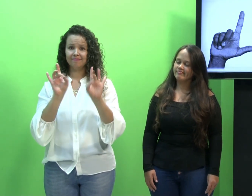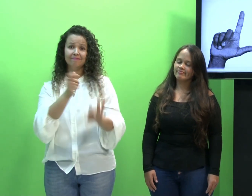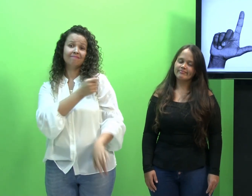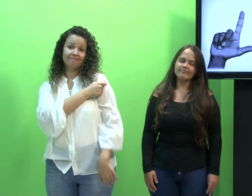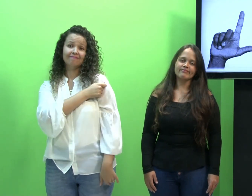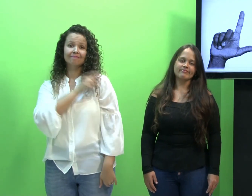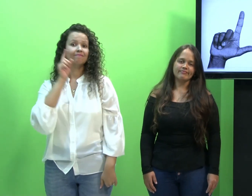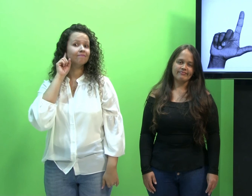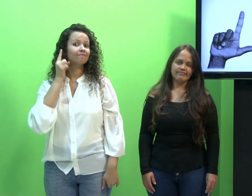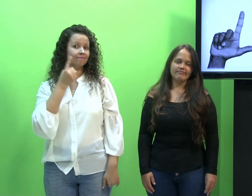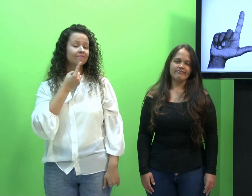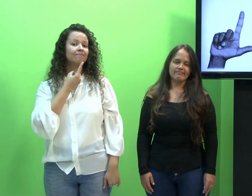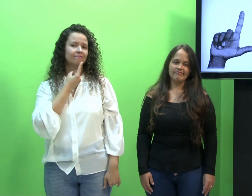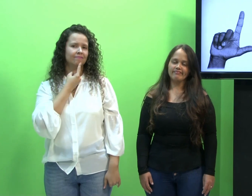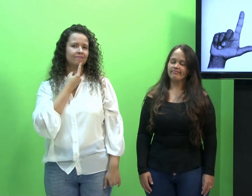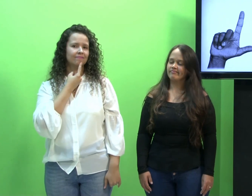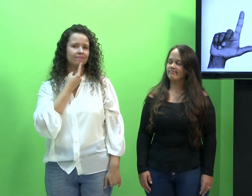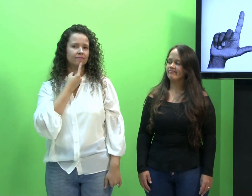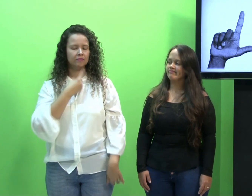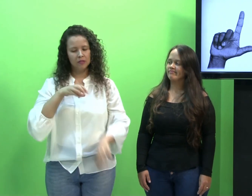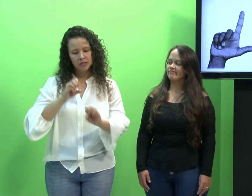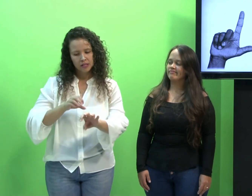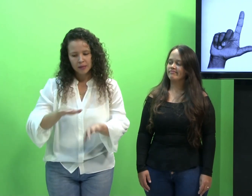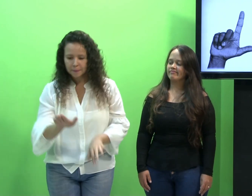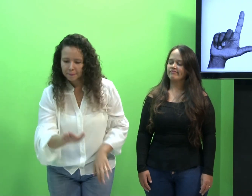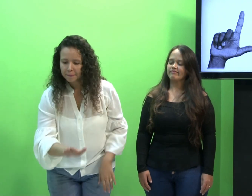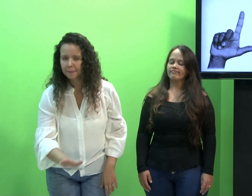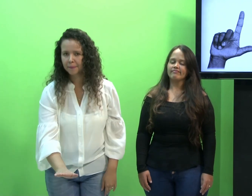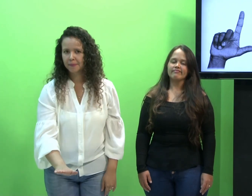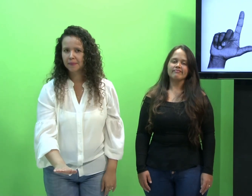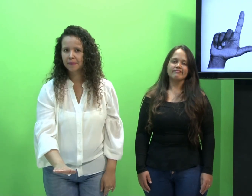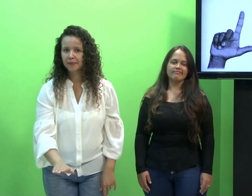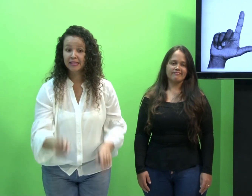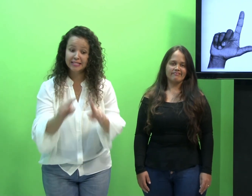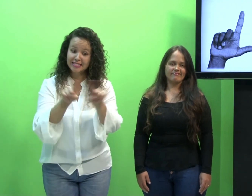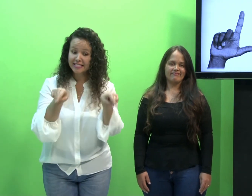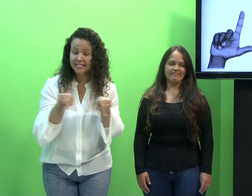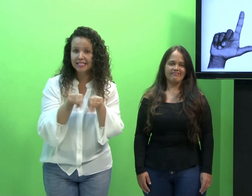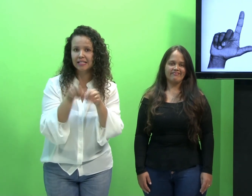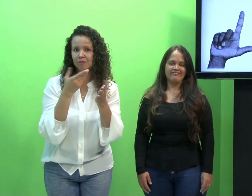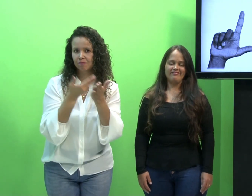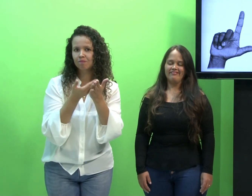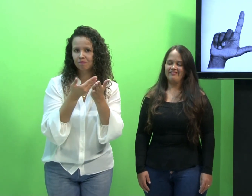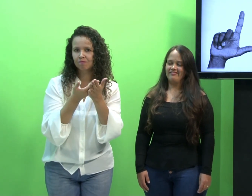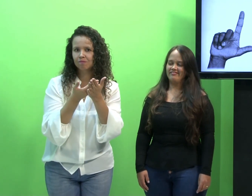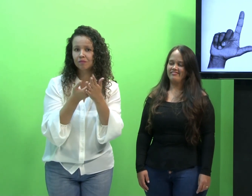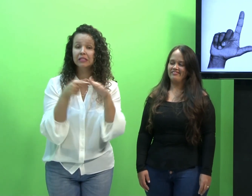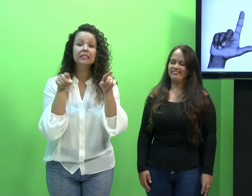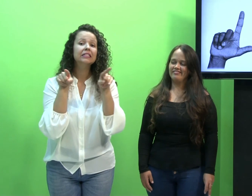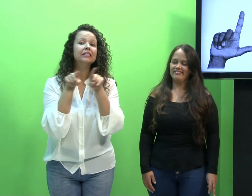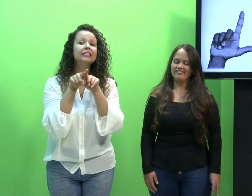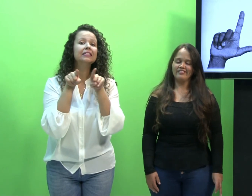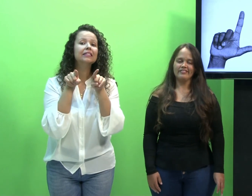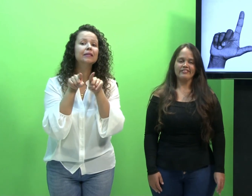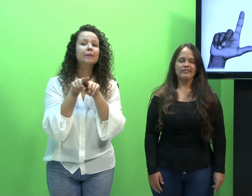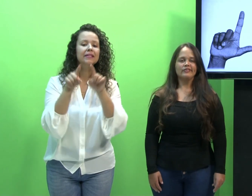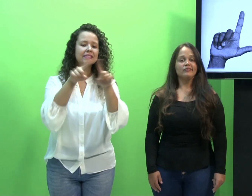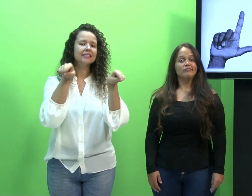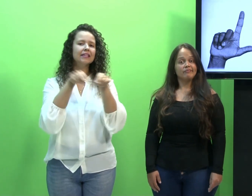alunos surdos, desde a educação infantil, nas salas de aula e também em salas de